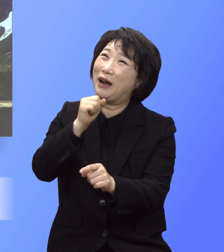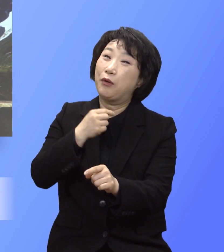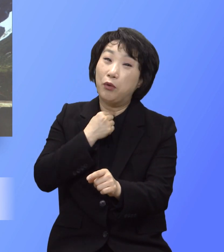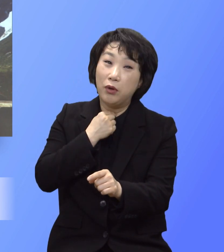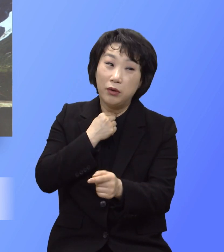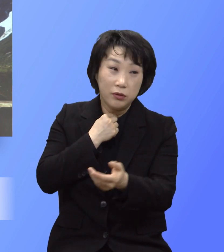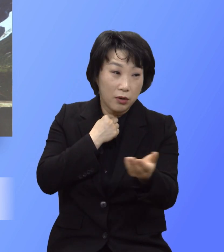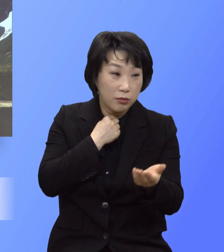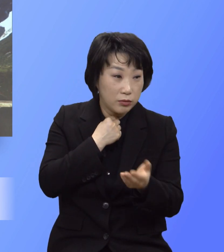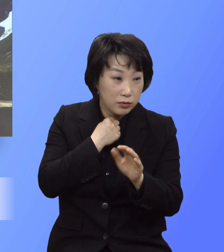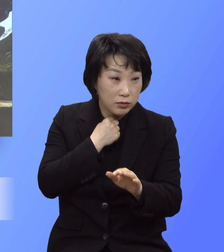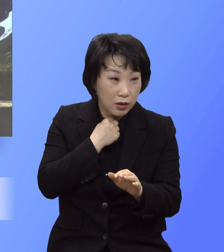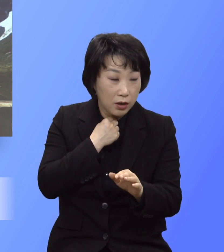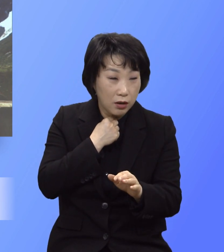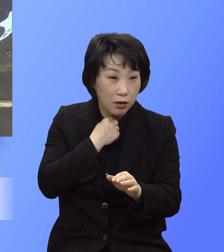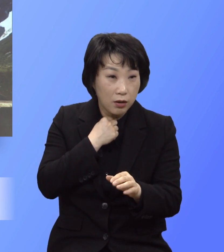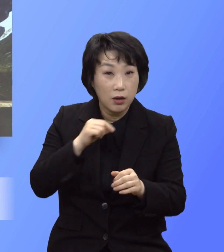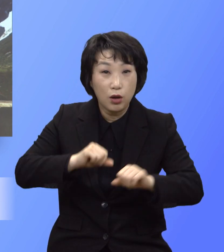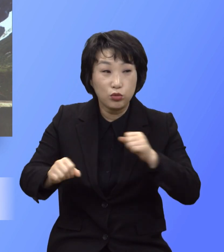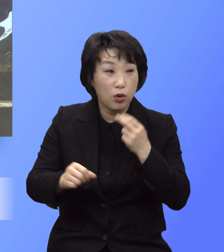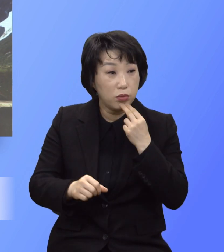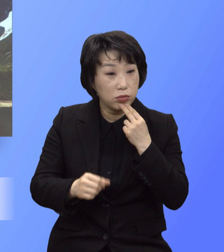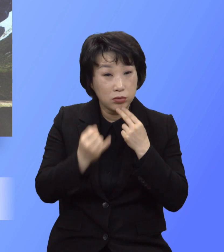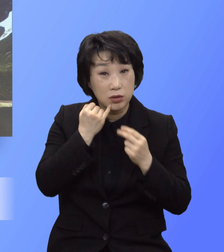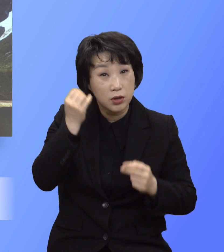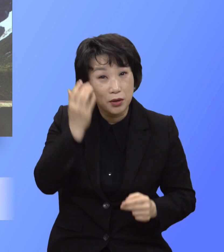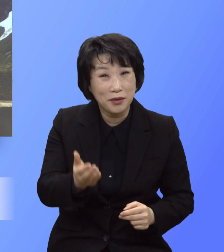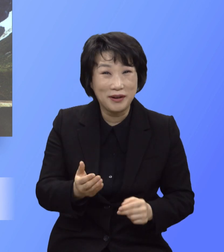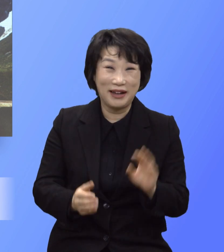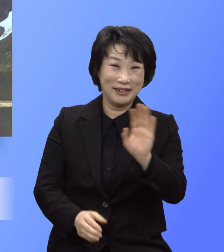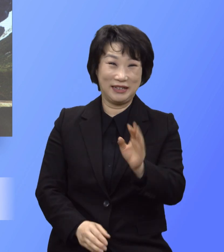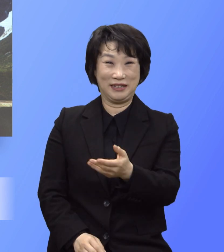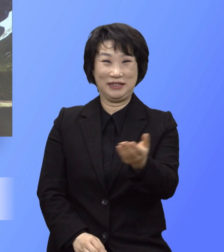그러면 좋겠다 해서 되나요? 예, 여기